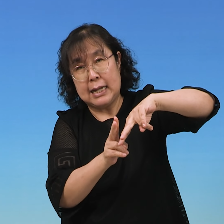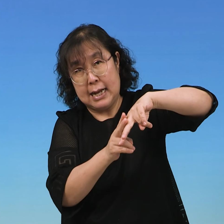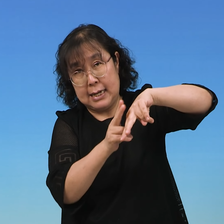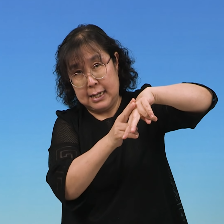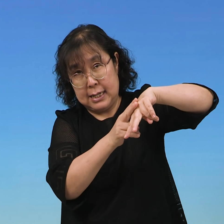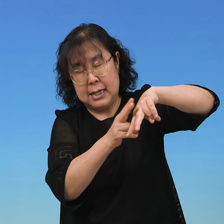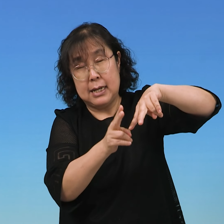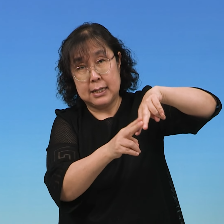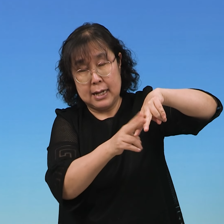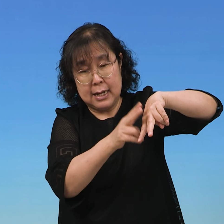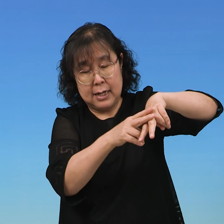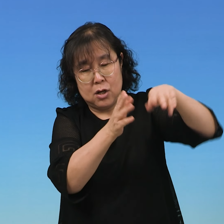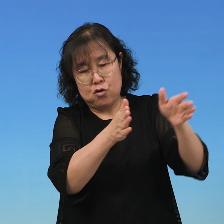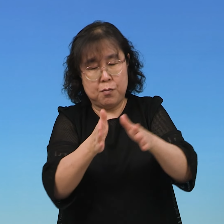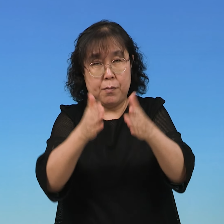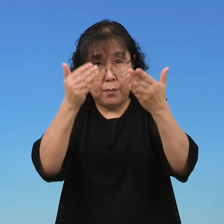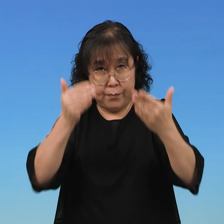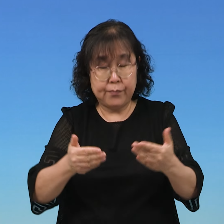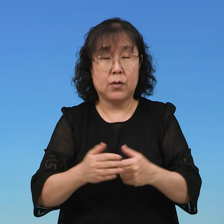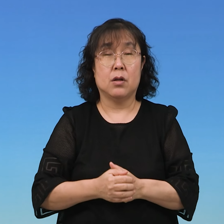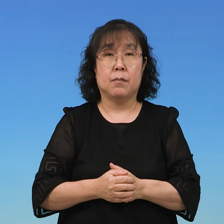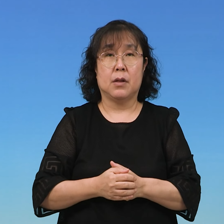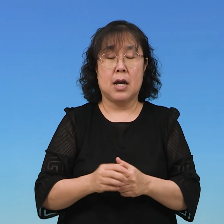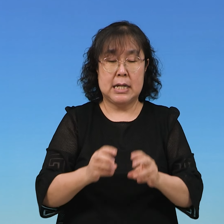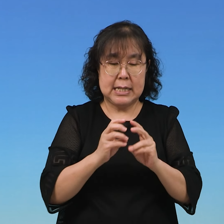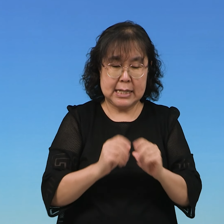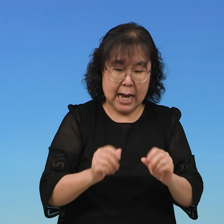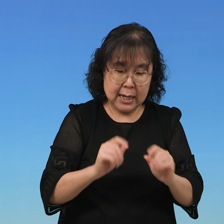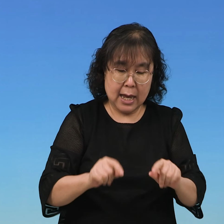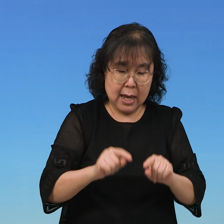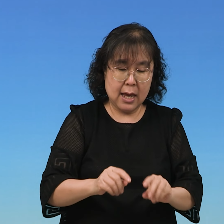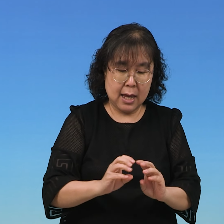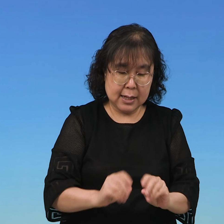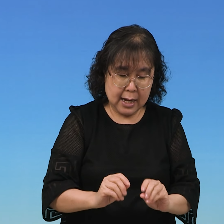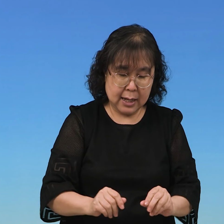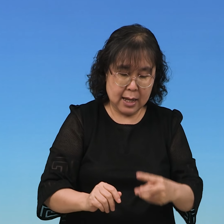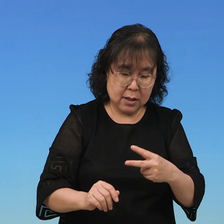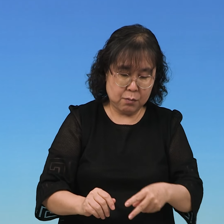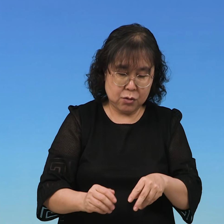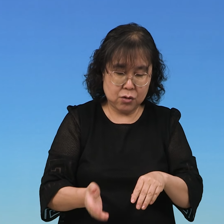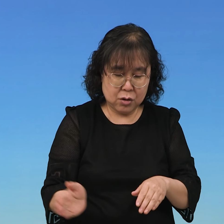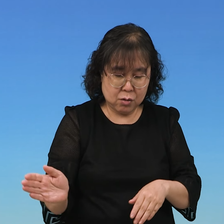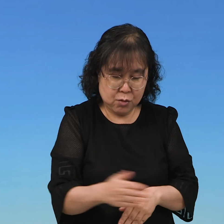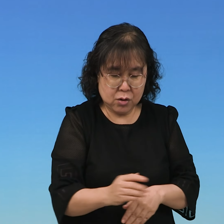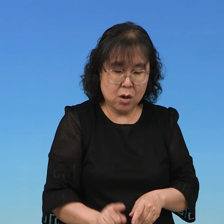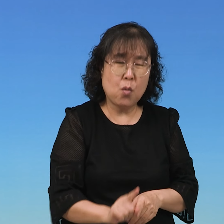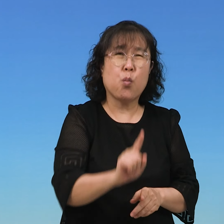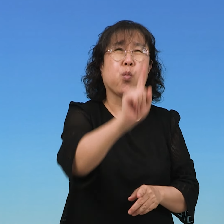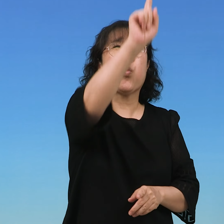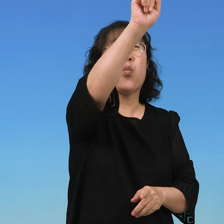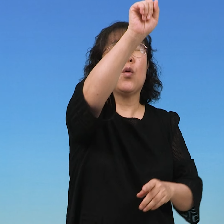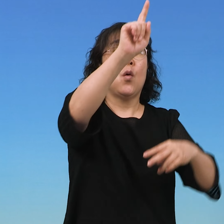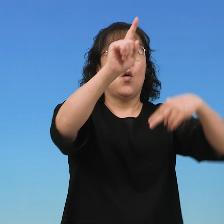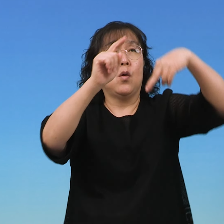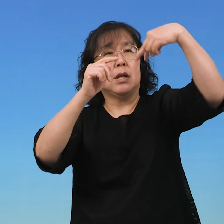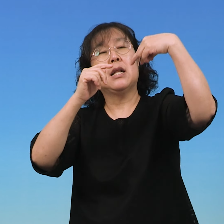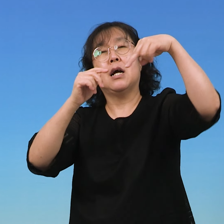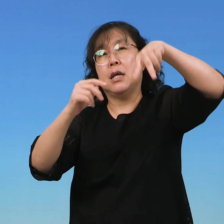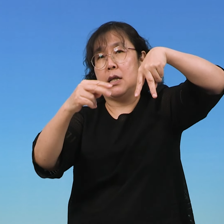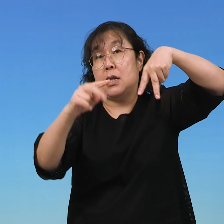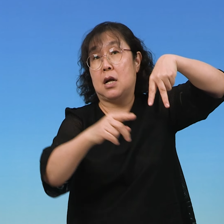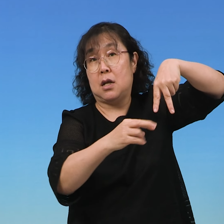이쪽 끝은 땅에 닿았고 저쪽 끝은 하늘에 닿았다고 이야기하면 상징이죠. 그리고 거기에